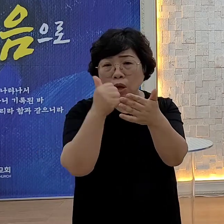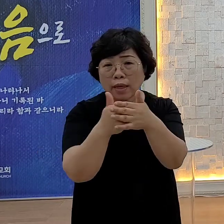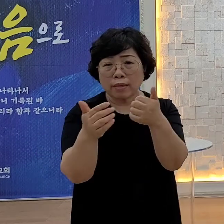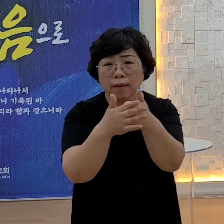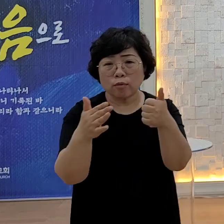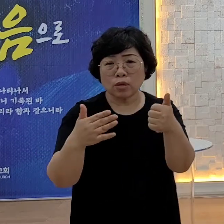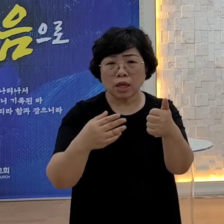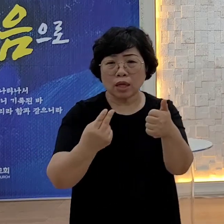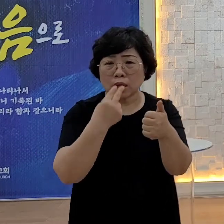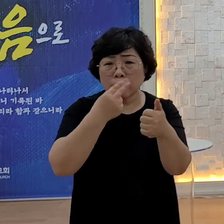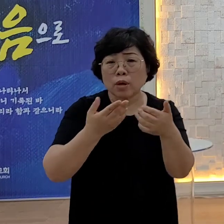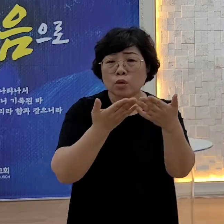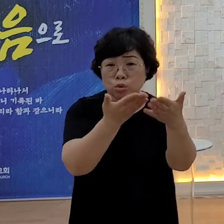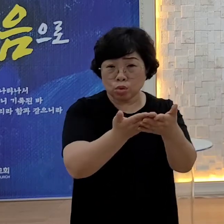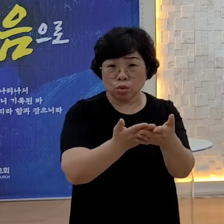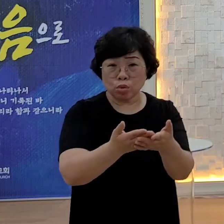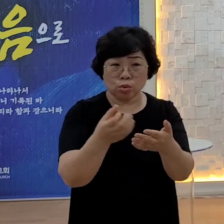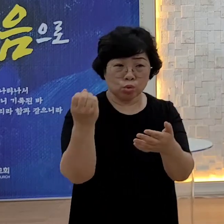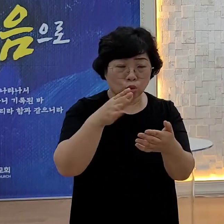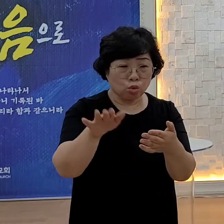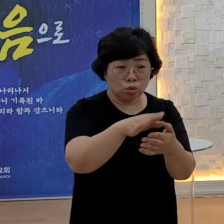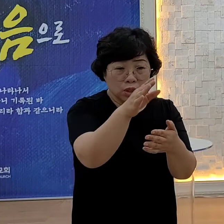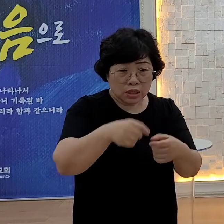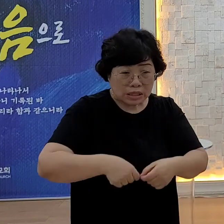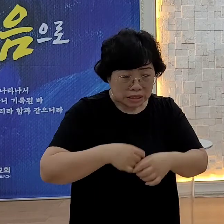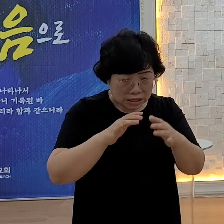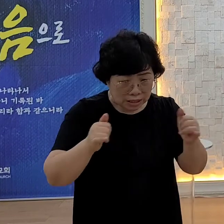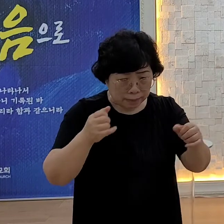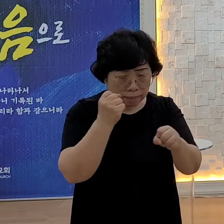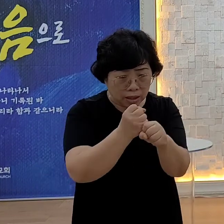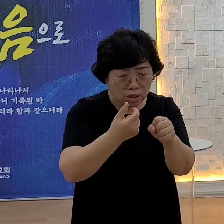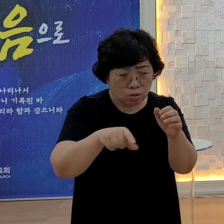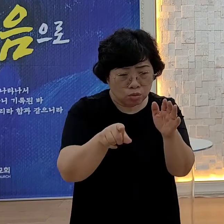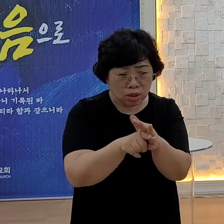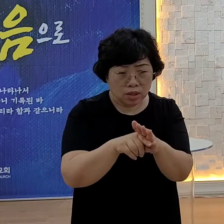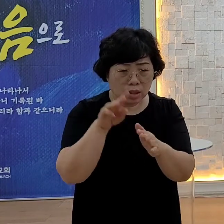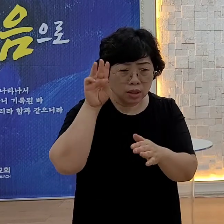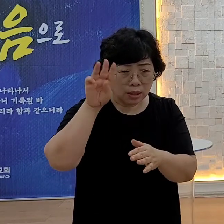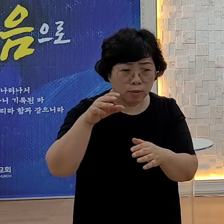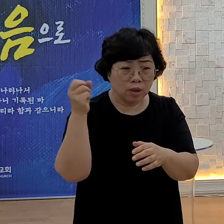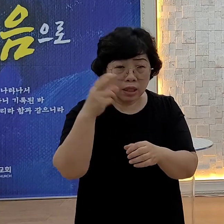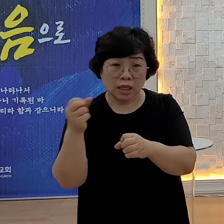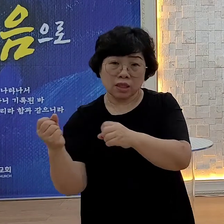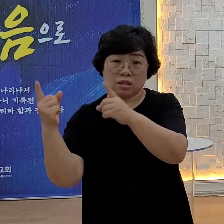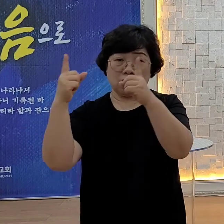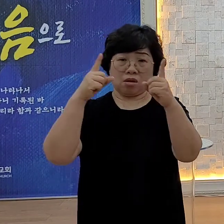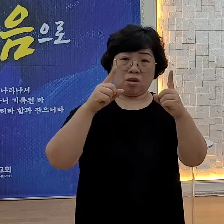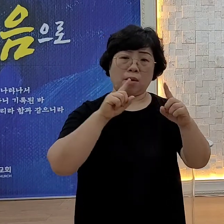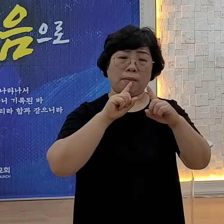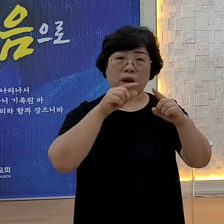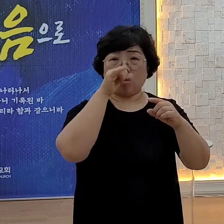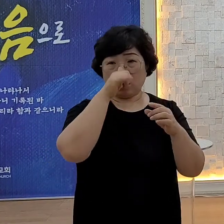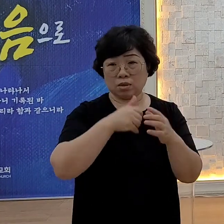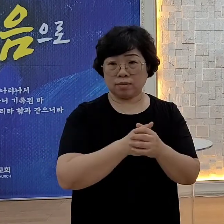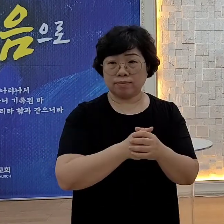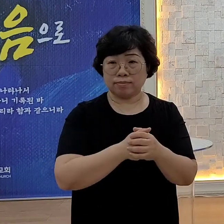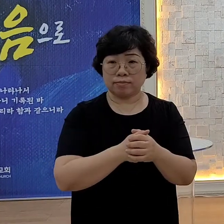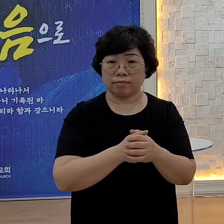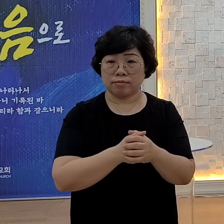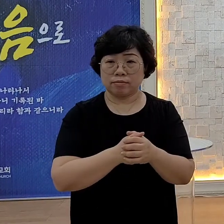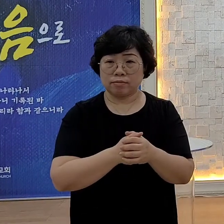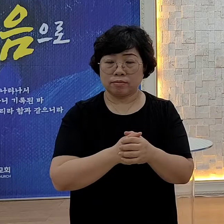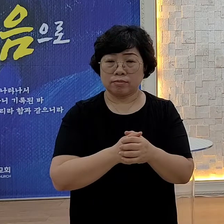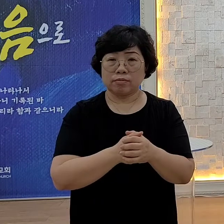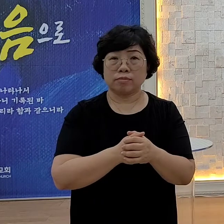내주고 그리고 또한 우리를 어렵다 하시기 위해서 3일 만에 살아나셨다. 지금 이 얘기를 하고 있는데 지금 이